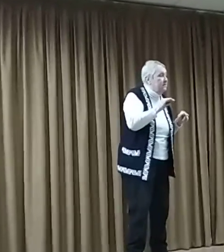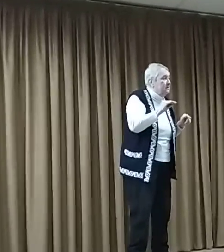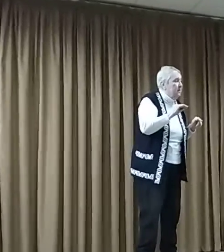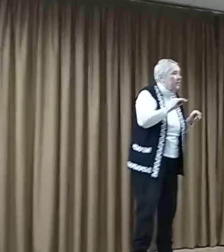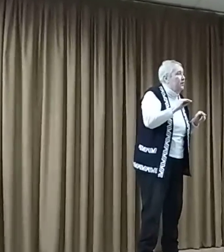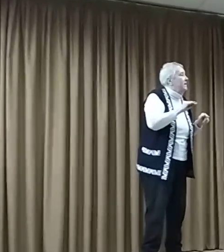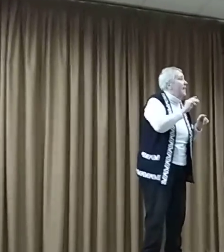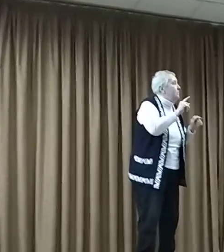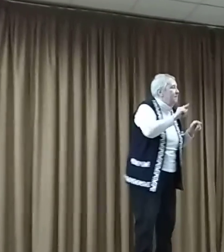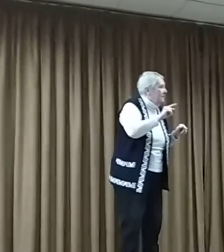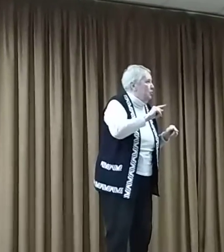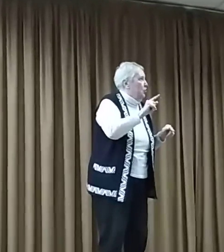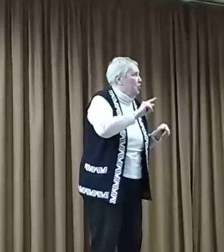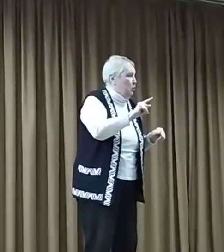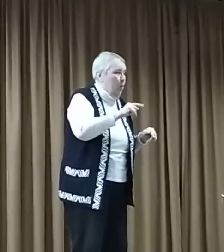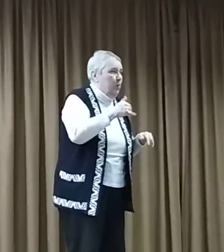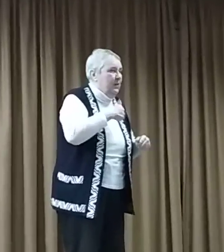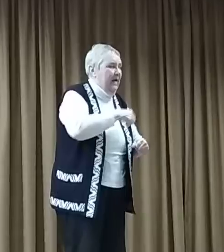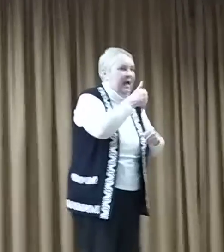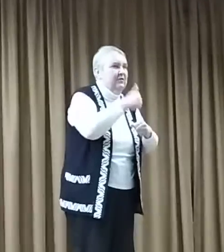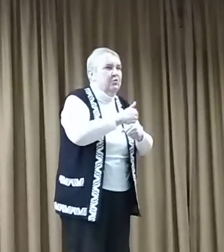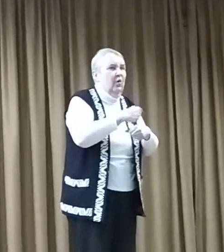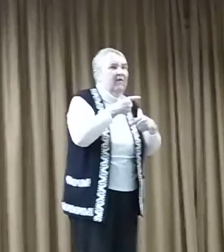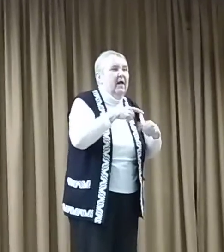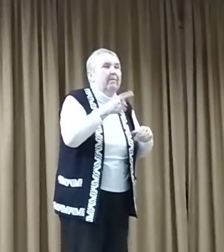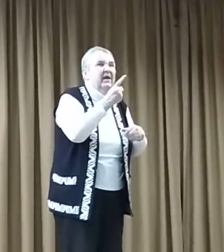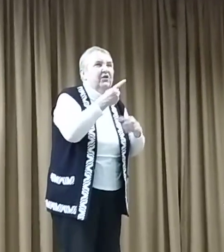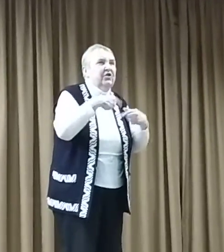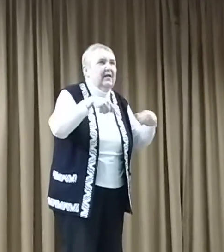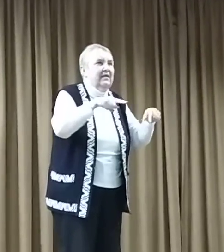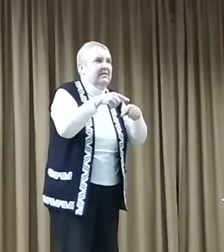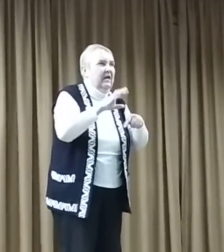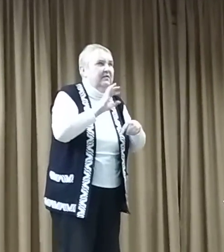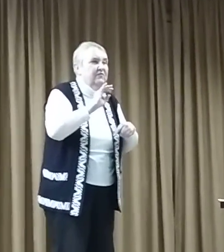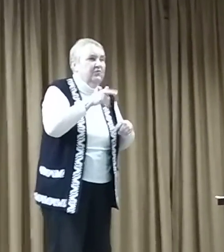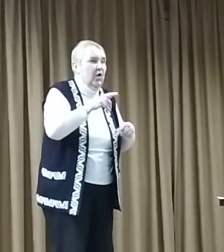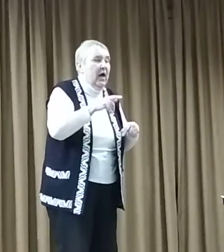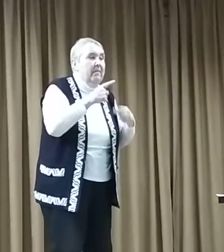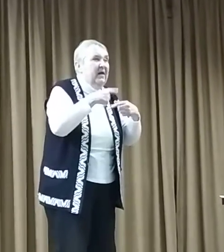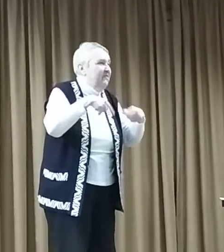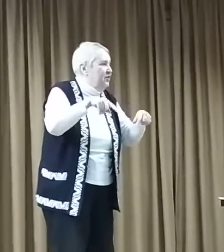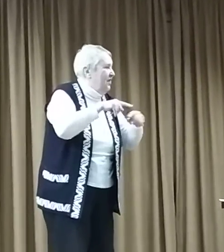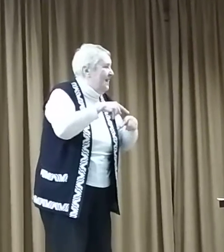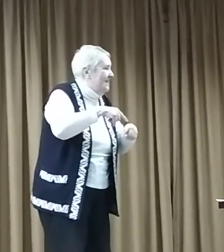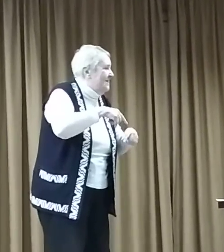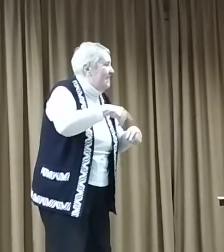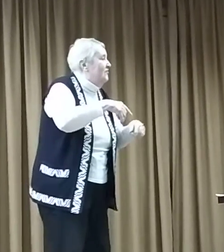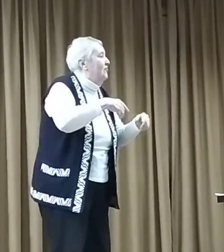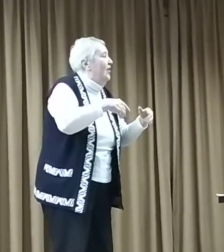написано, не написано, что надо основа первичной организации. Первичная организация, вот.